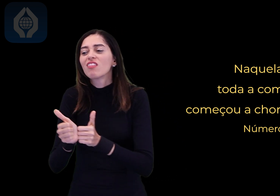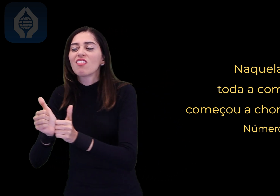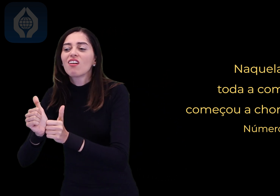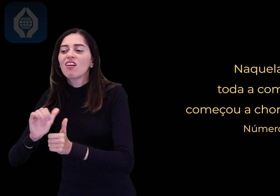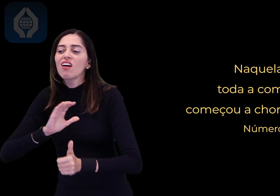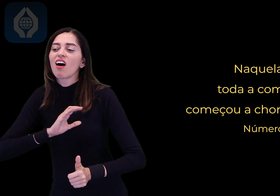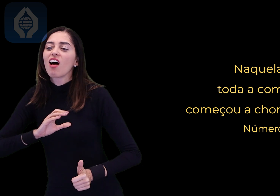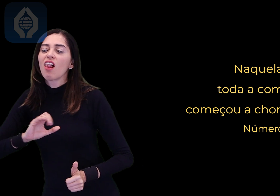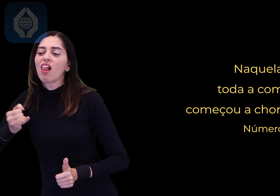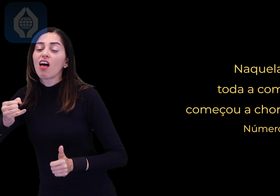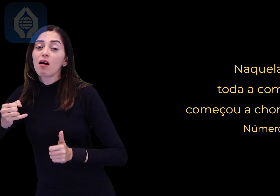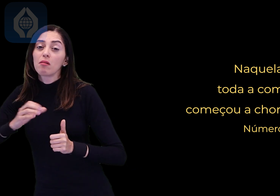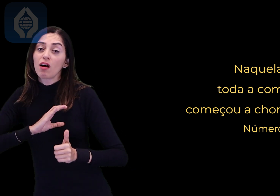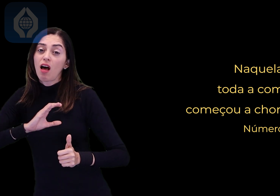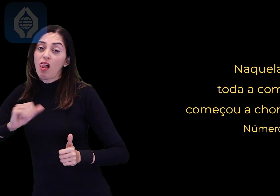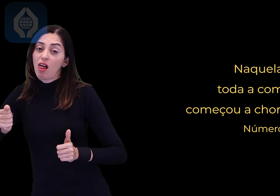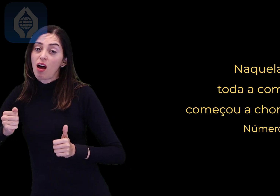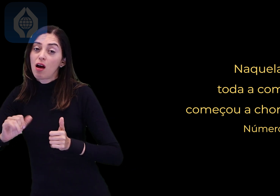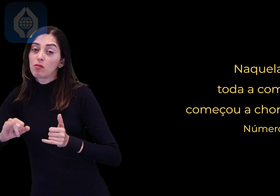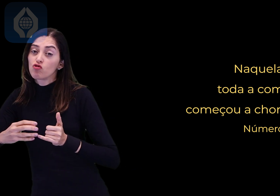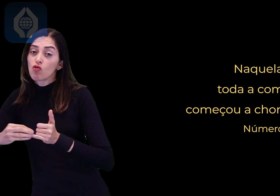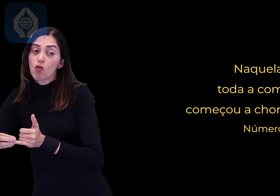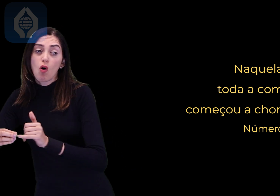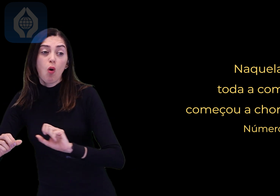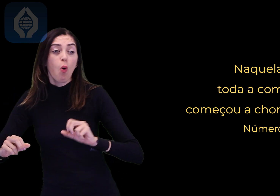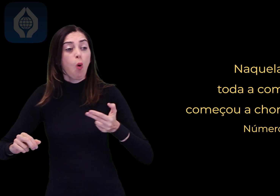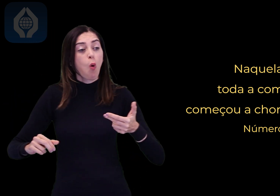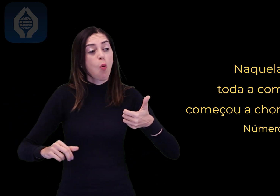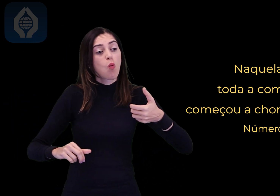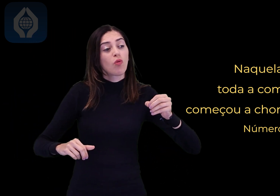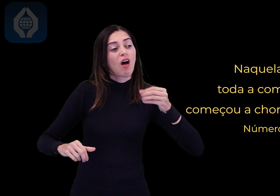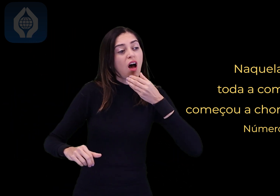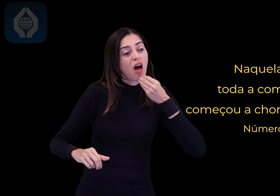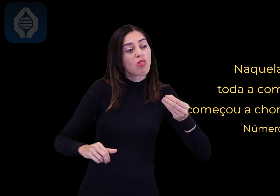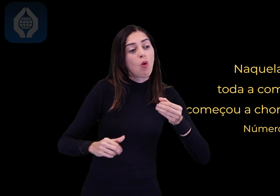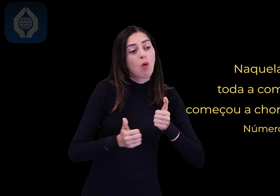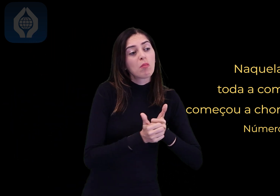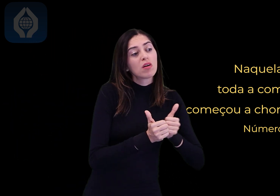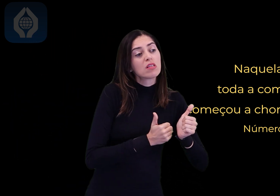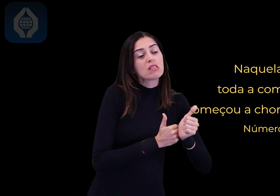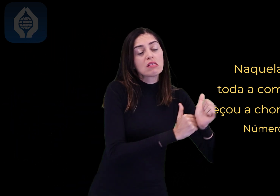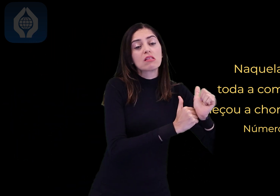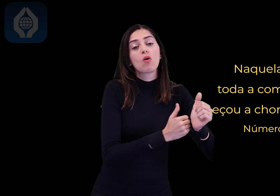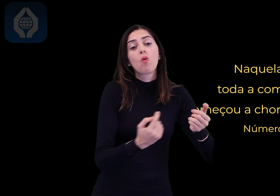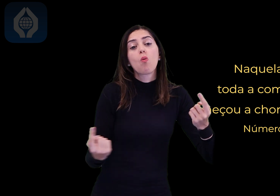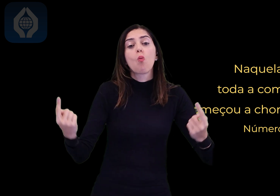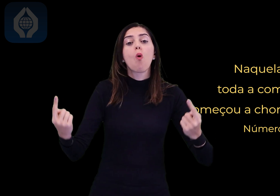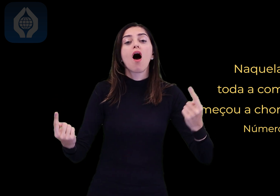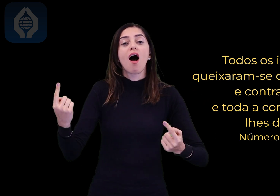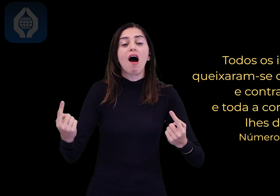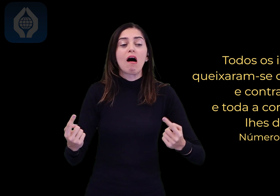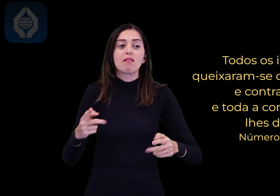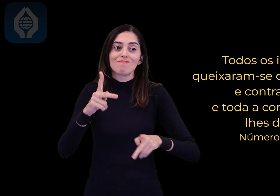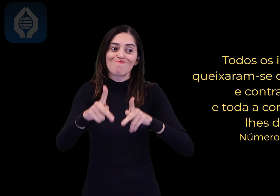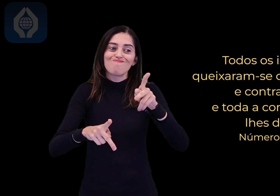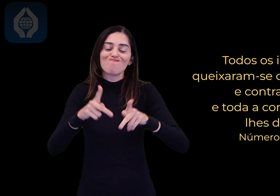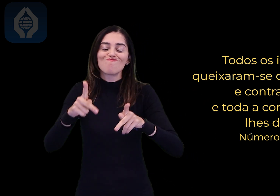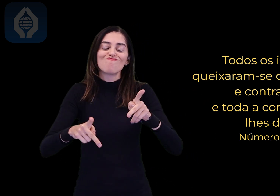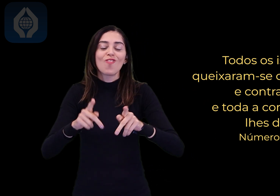seguiram? Números 14, 1-4. Naquela noite toda a comunidade começou a chorar em alta voz, e todos os israelitas queixaram-se